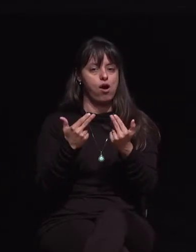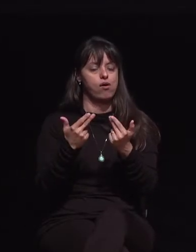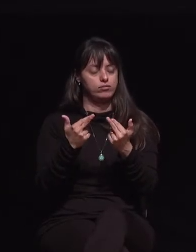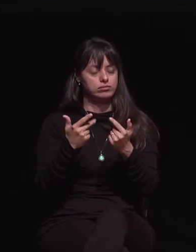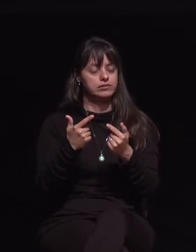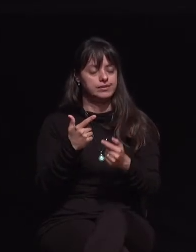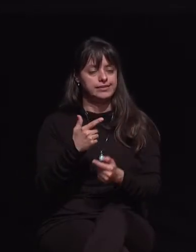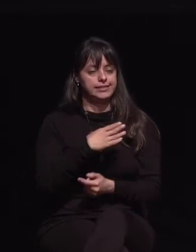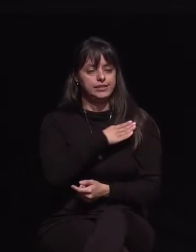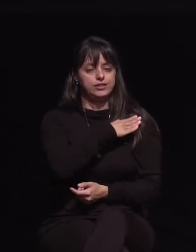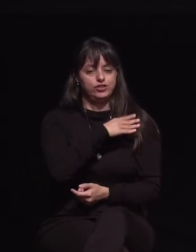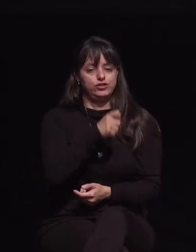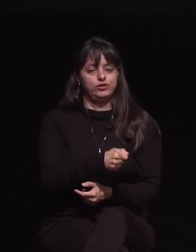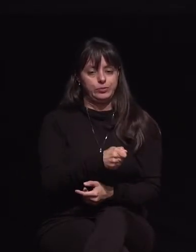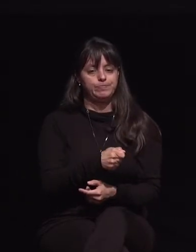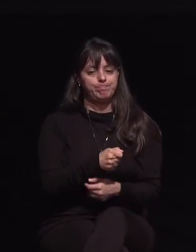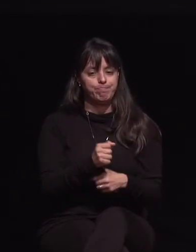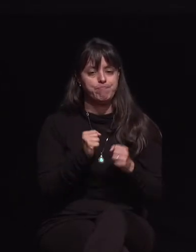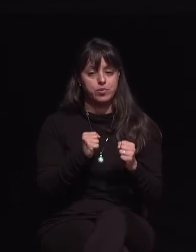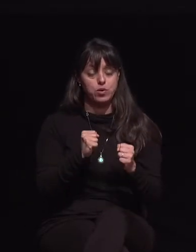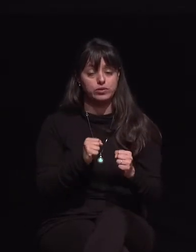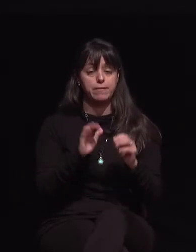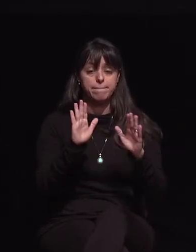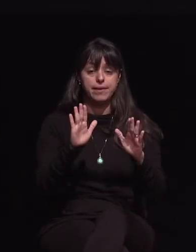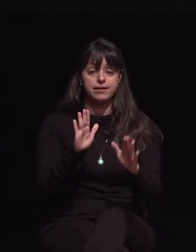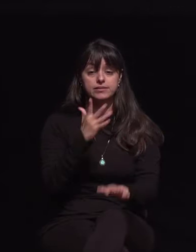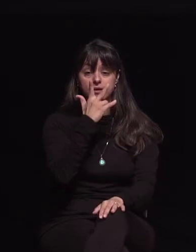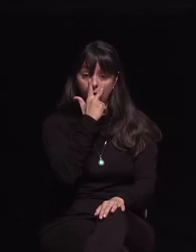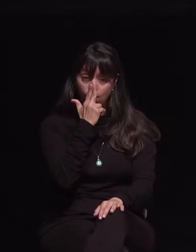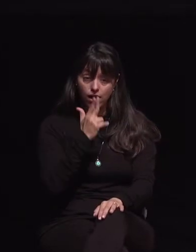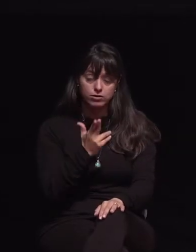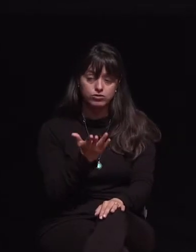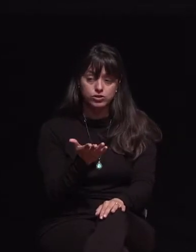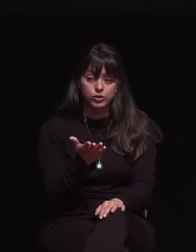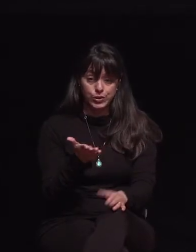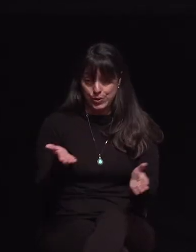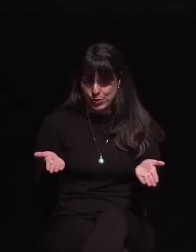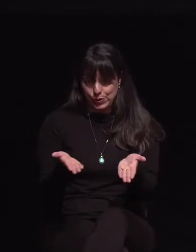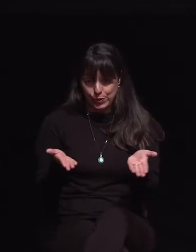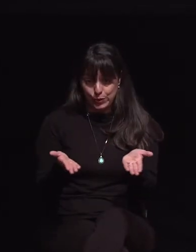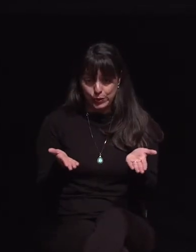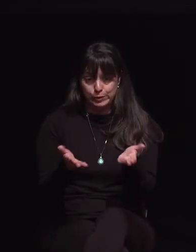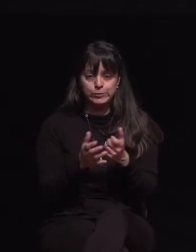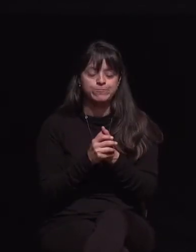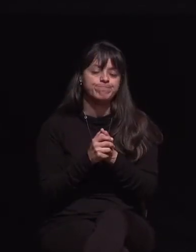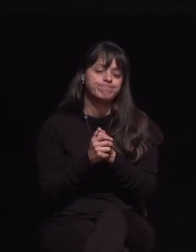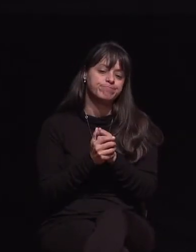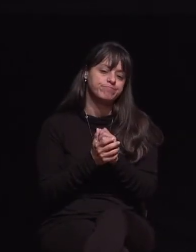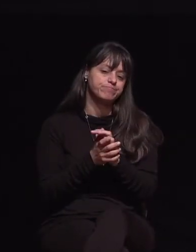eu não tenho dúvidas. Agora, eu acho que hoje nós temos,